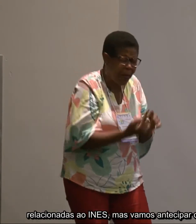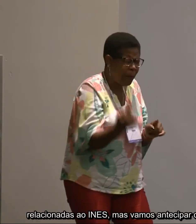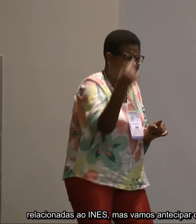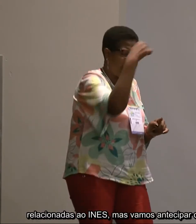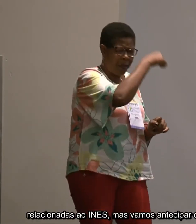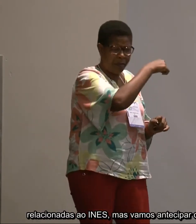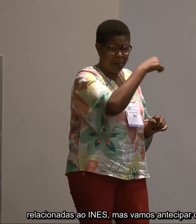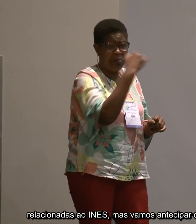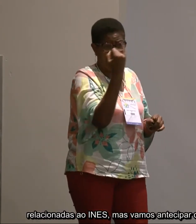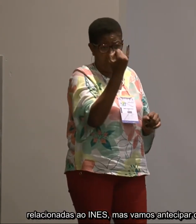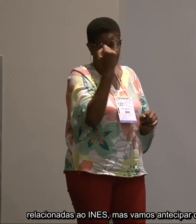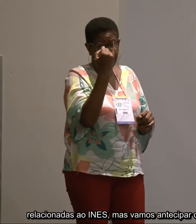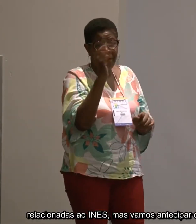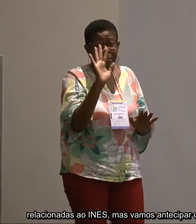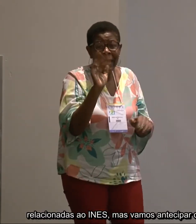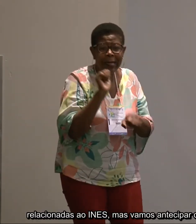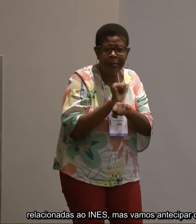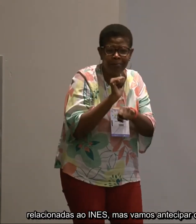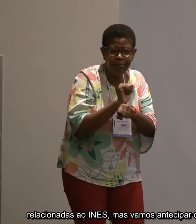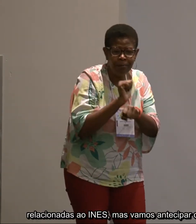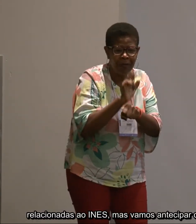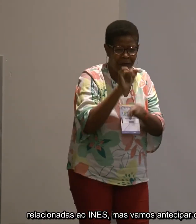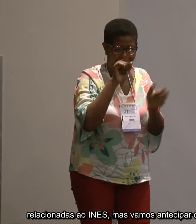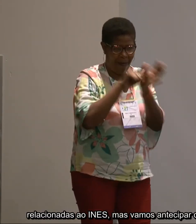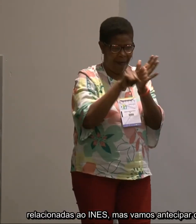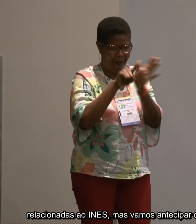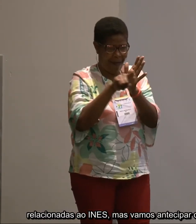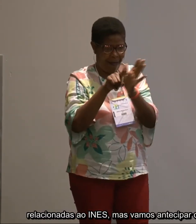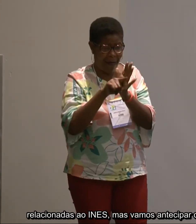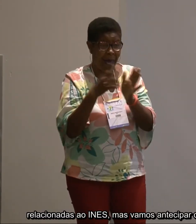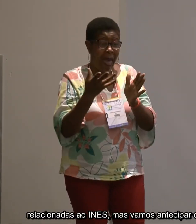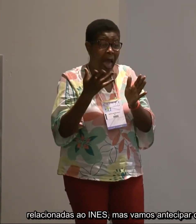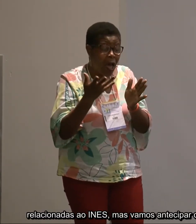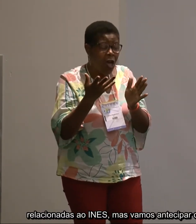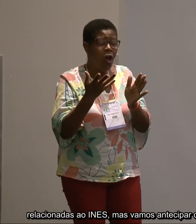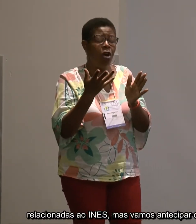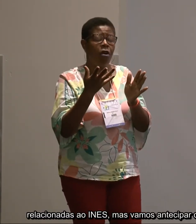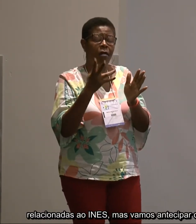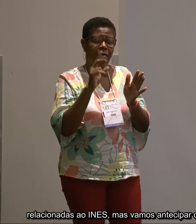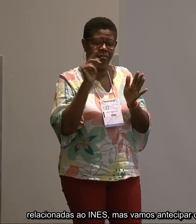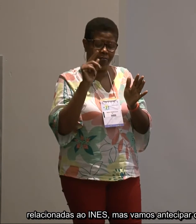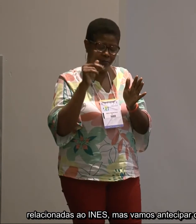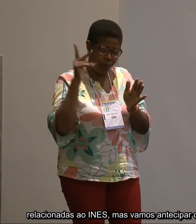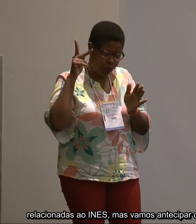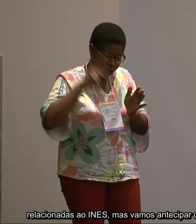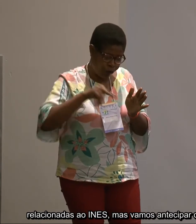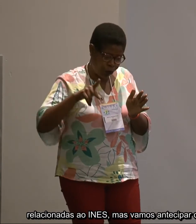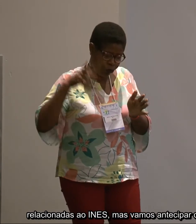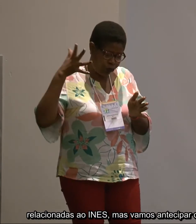relacionadas ao INIS mas vamos esperar vamos antecipar a outra palestra agora